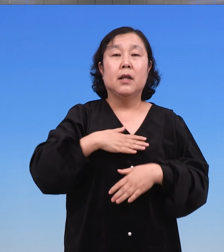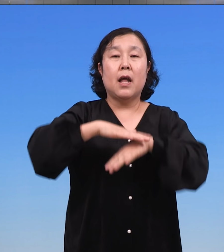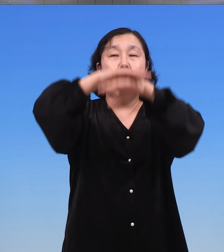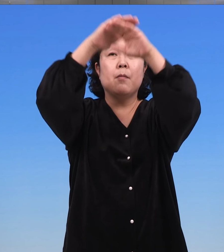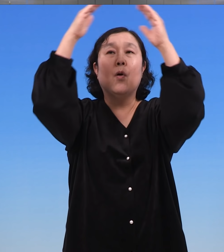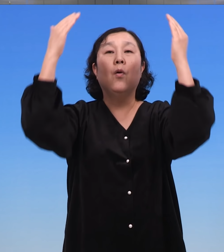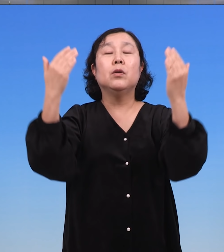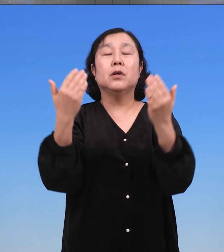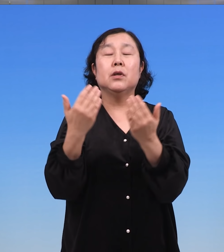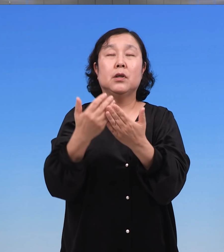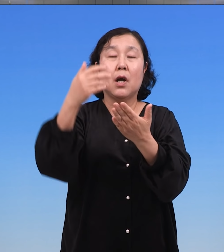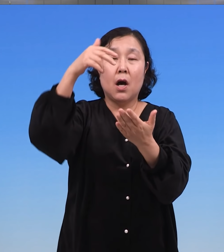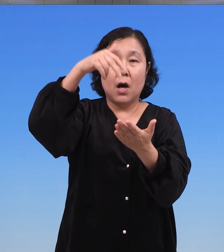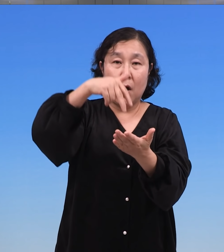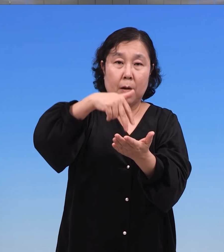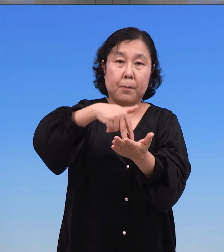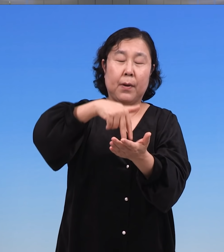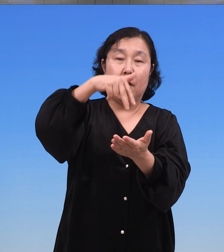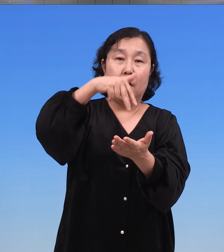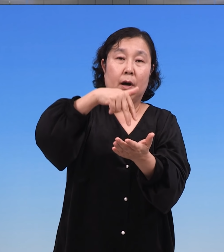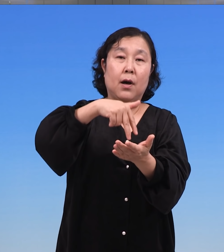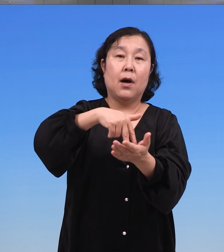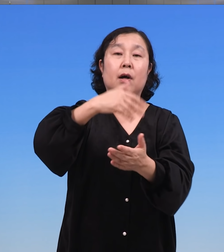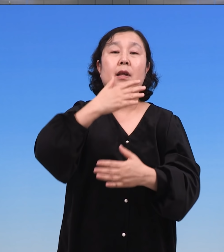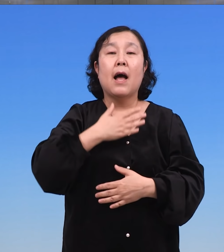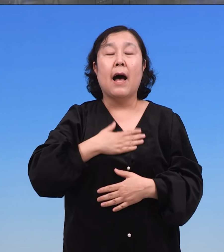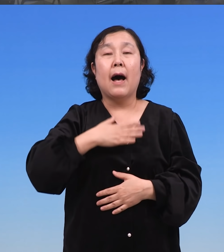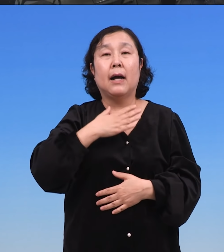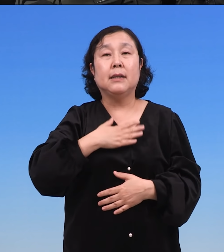내 모든 형편 아시는 주님,